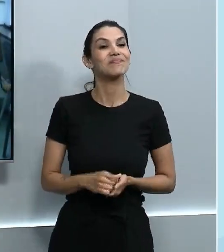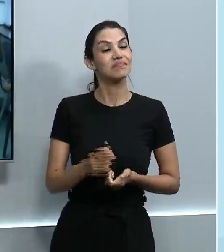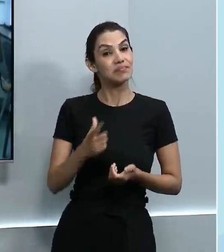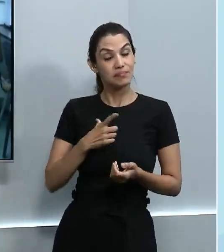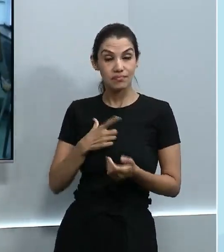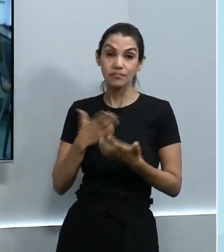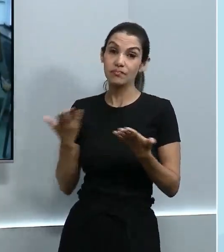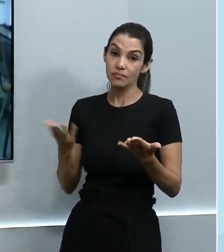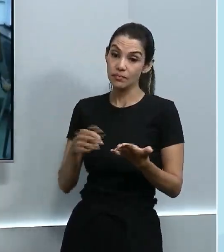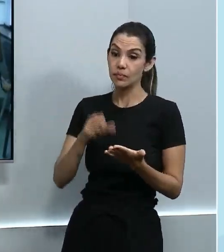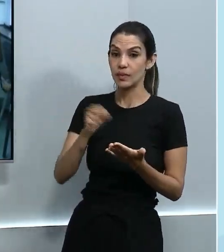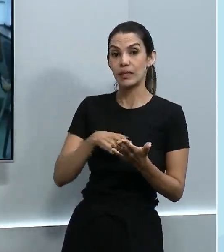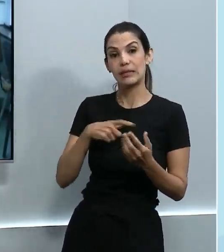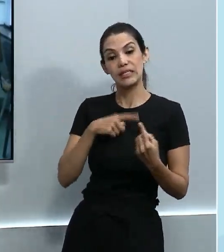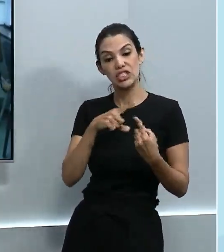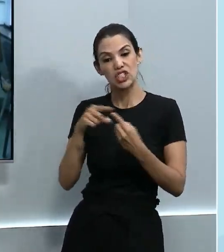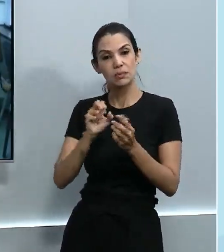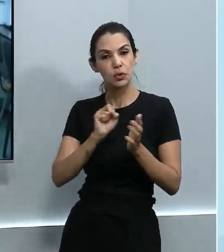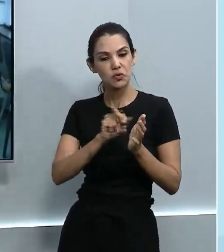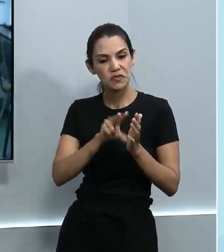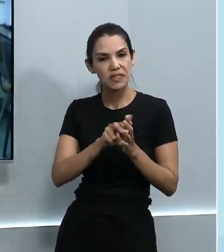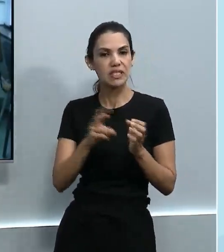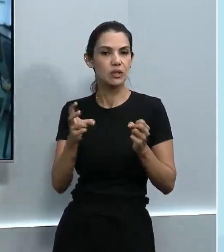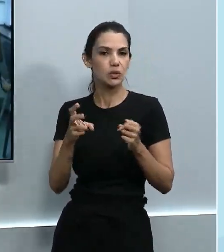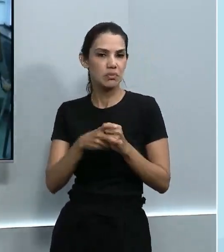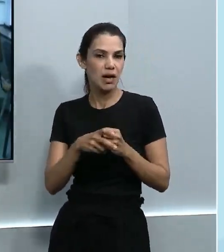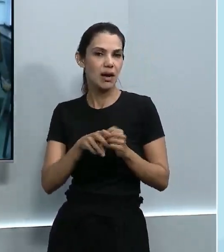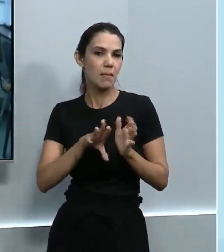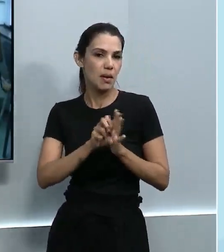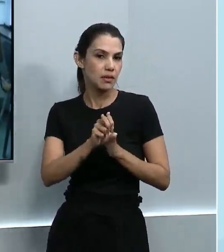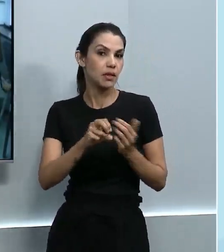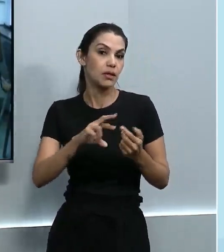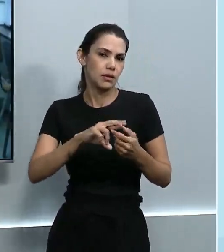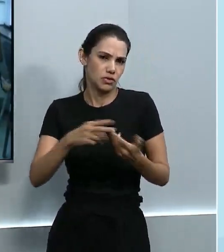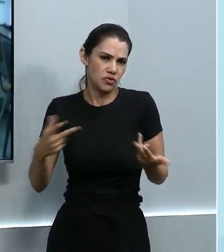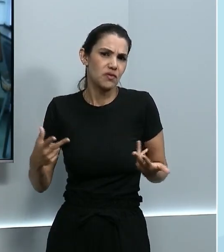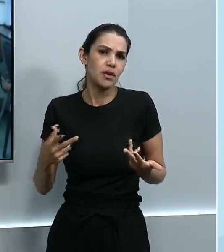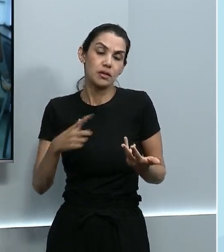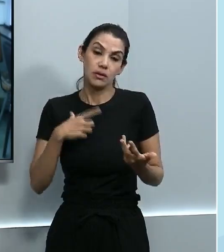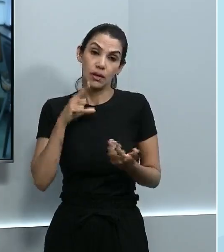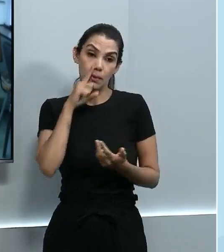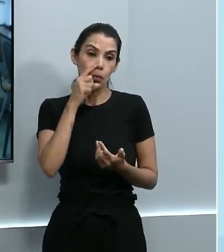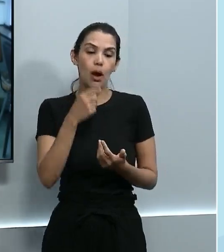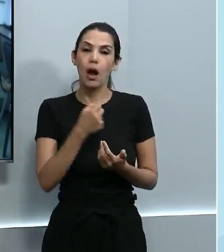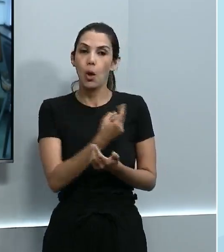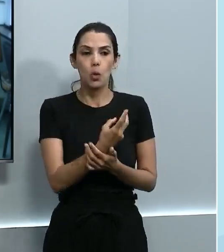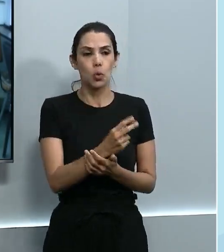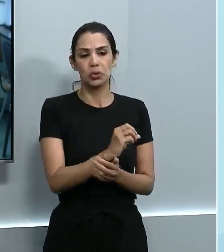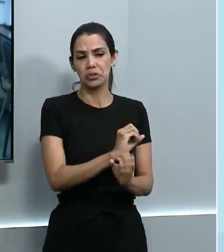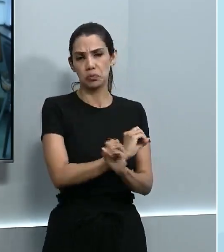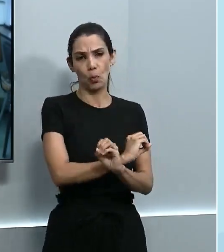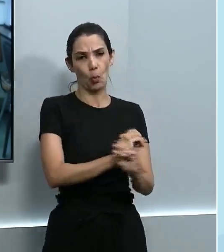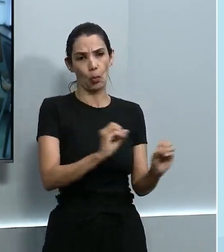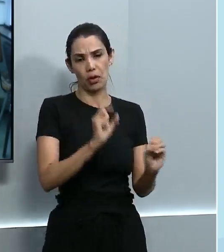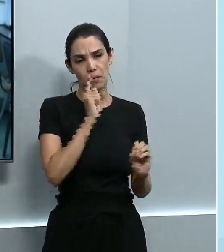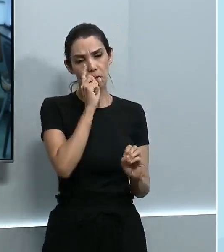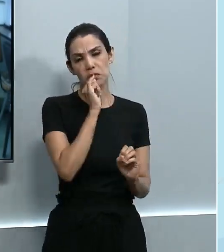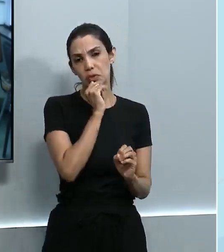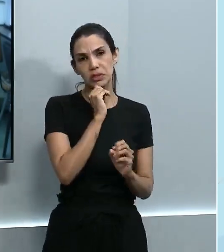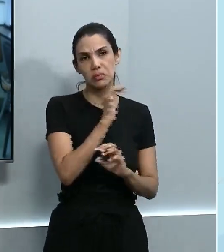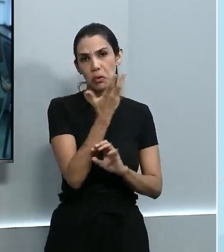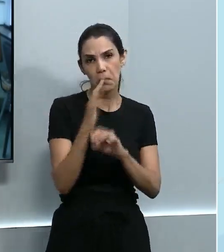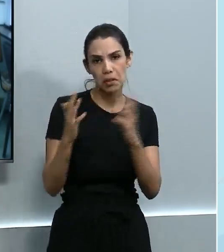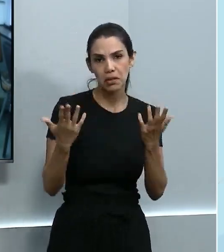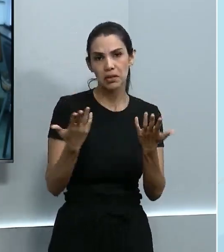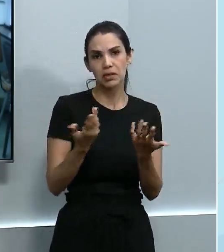esses organismos, esses micro-organismos que têm diferentes riscos, né? Tem aqueles que não têm risco nenhum, uma planta, por exemplo, ou